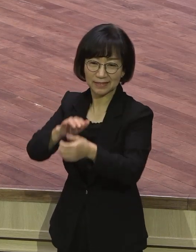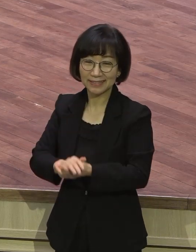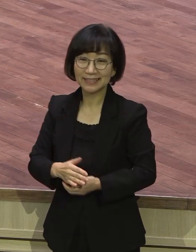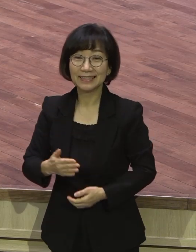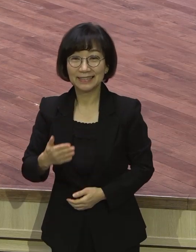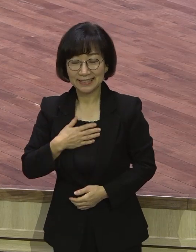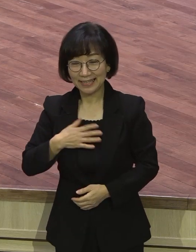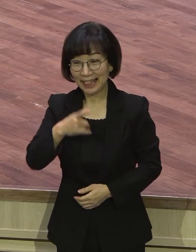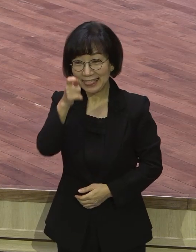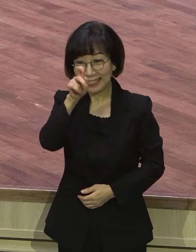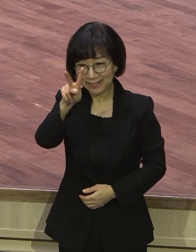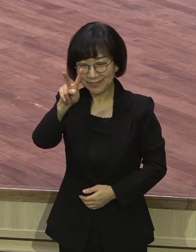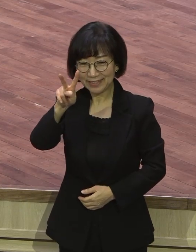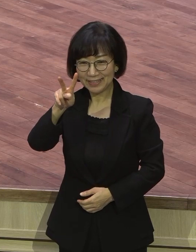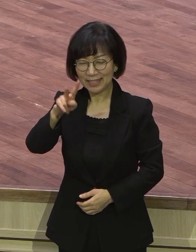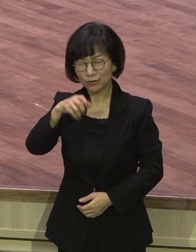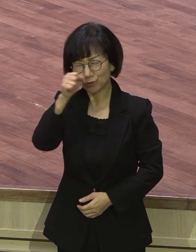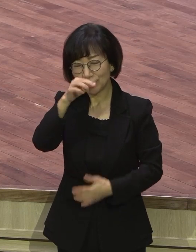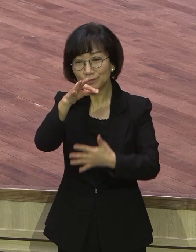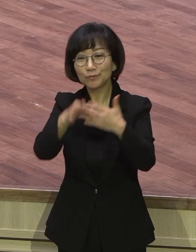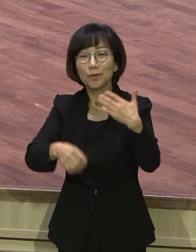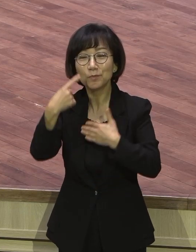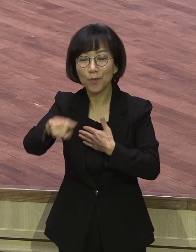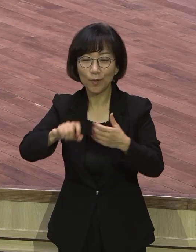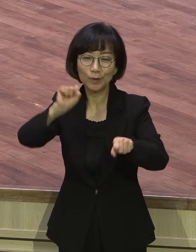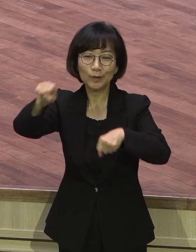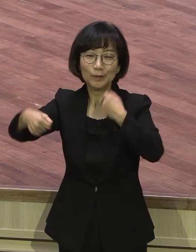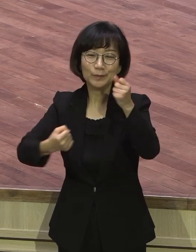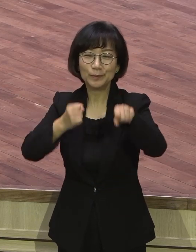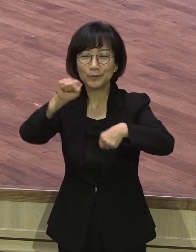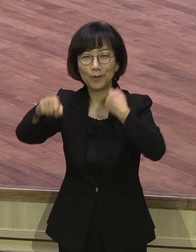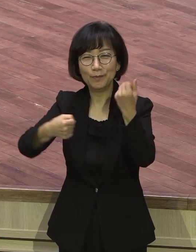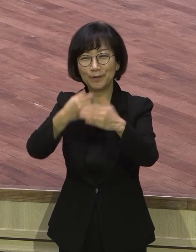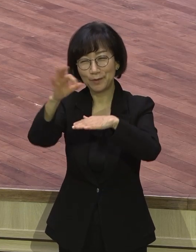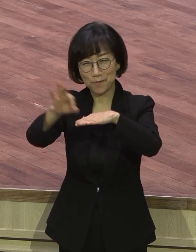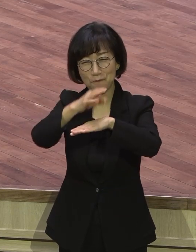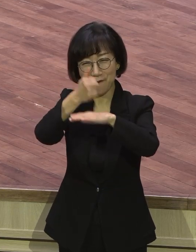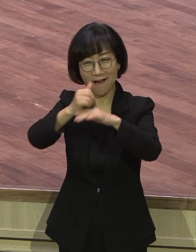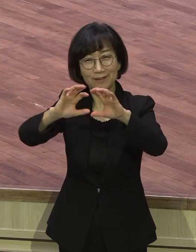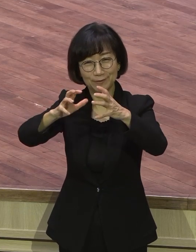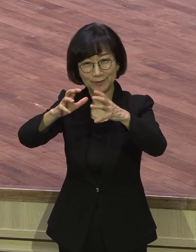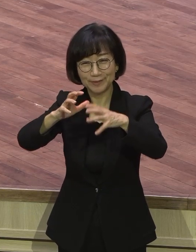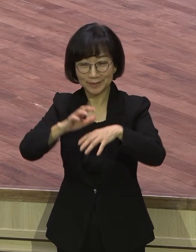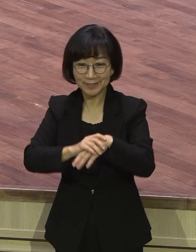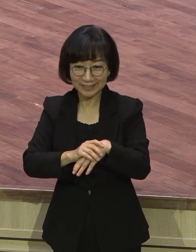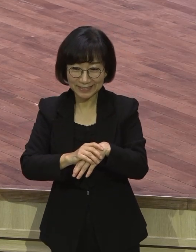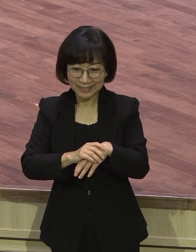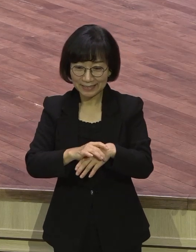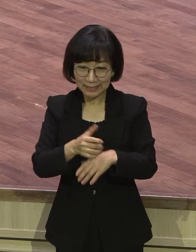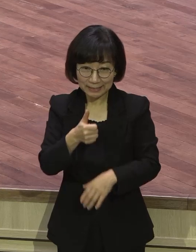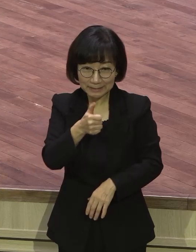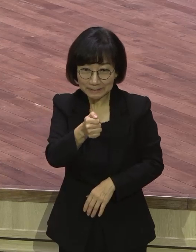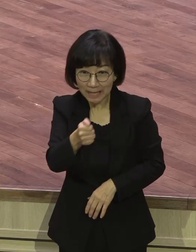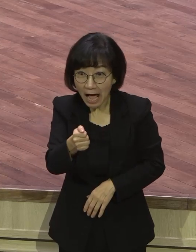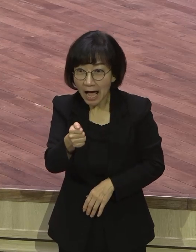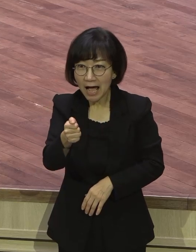보잖아요 동물의 왕국 참 좋아합니다 동물의 왕국 뭐 테레비 많이 안 나오고 테레비도 그런